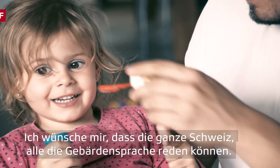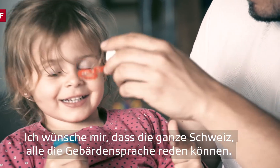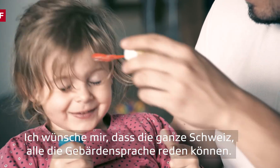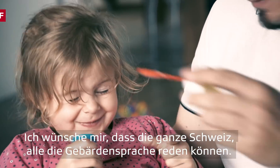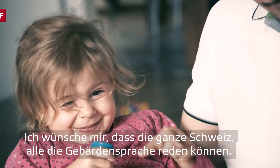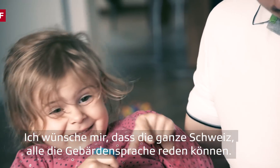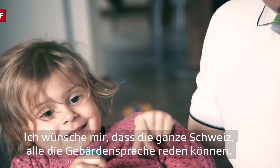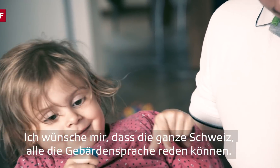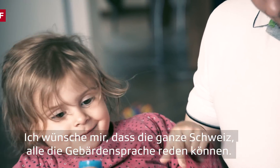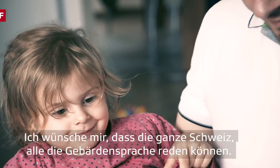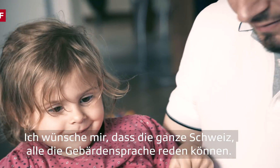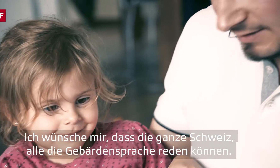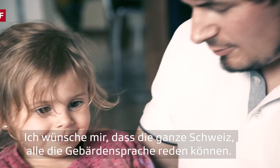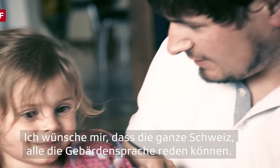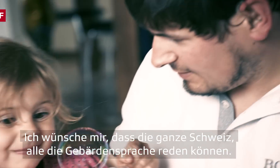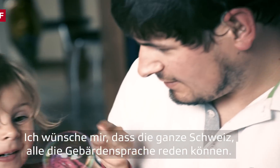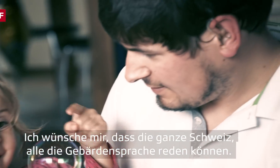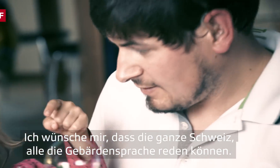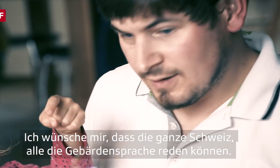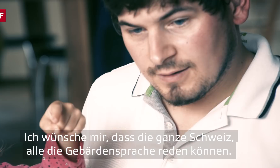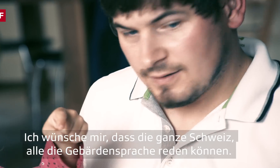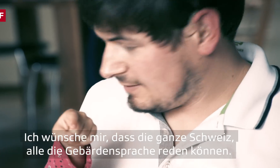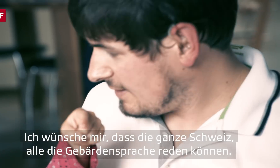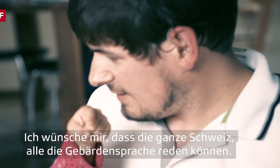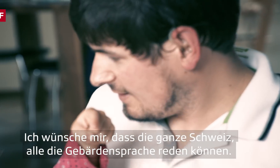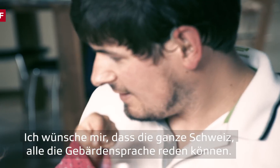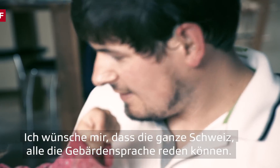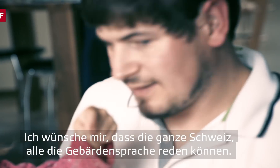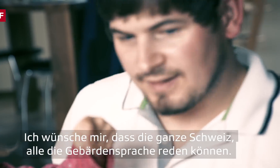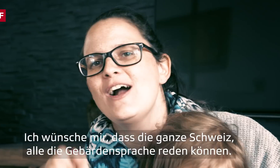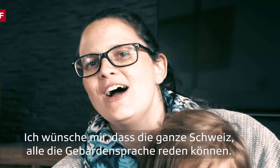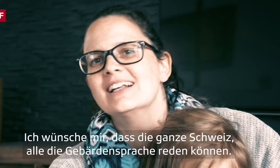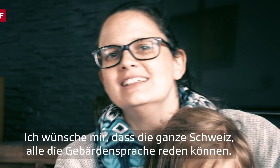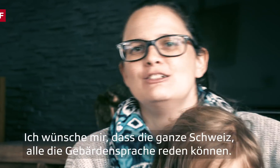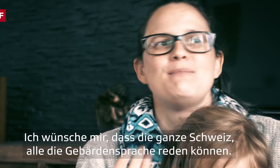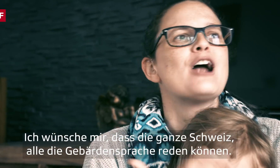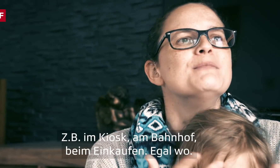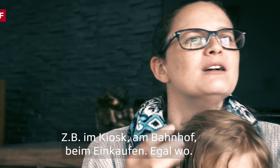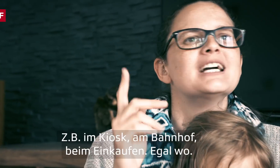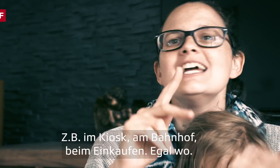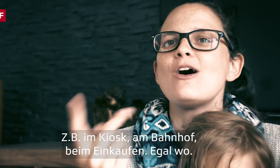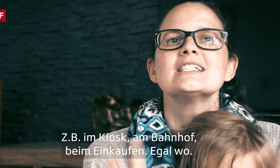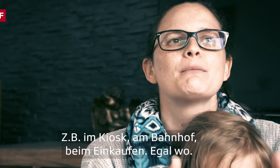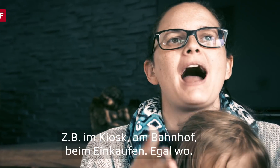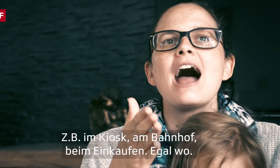Müssen wir öffnen, dass die ganze Schweiz alle Gebärdensprachen sprechen können. Zum Beispiel im Kiosk,